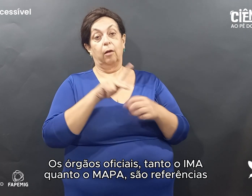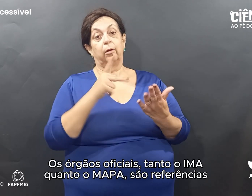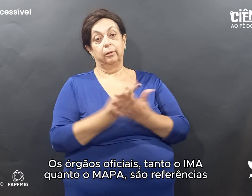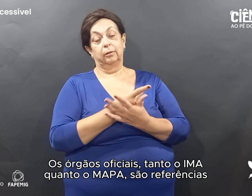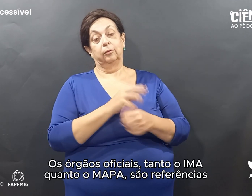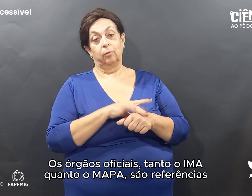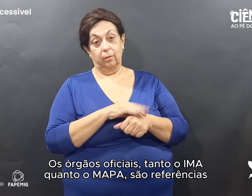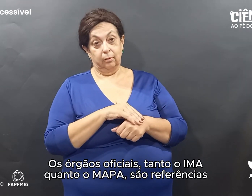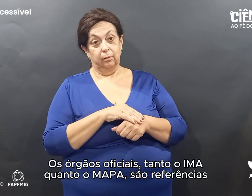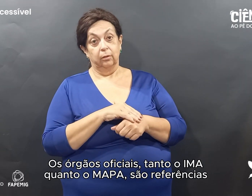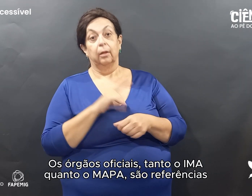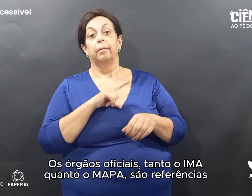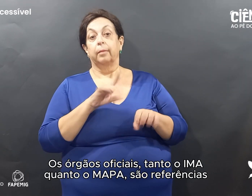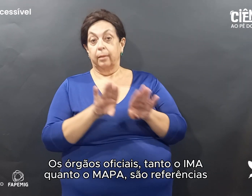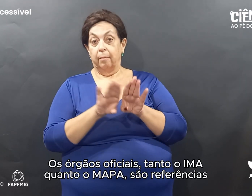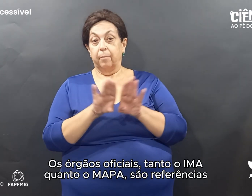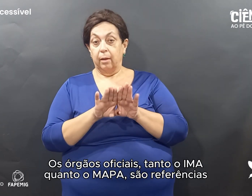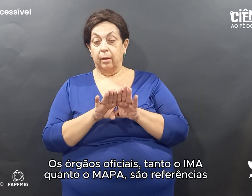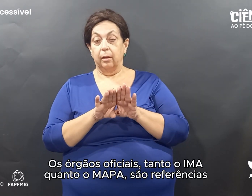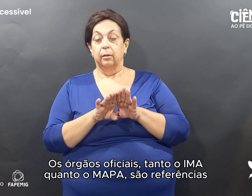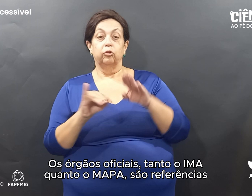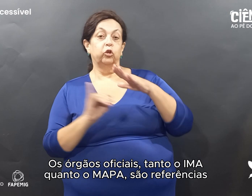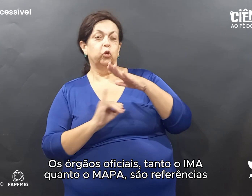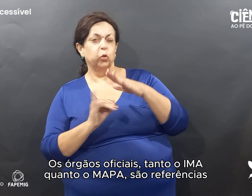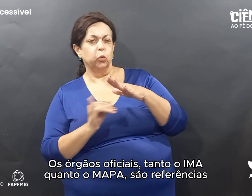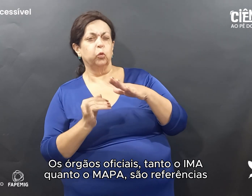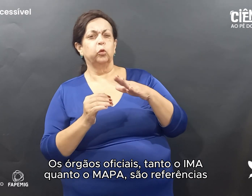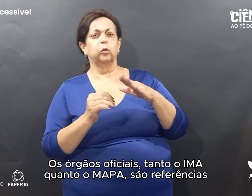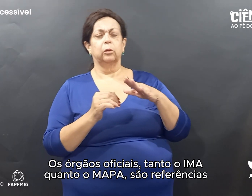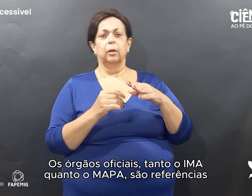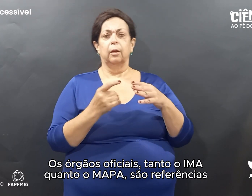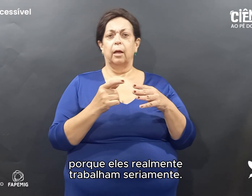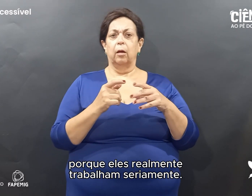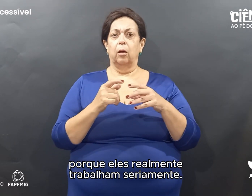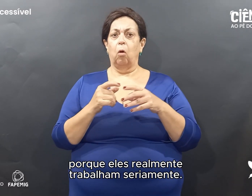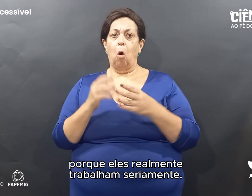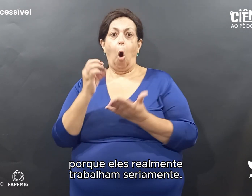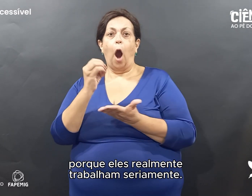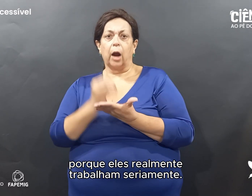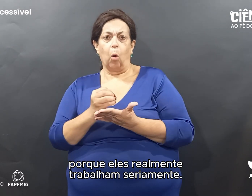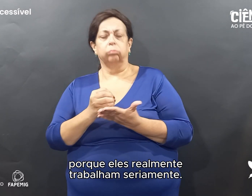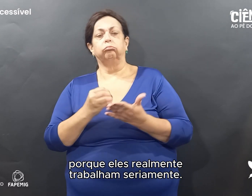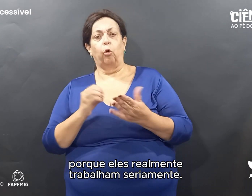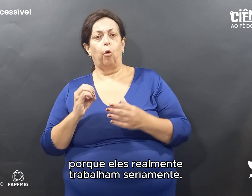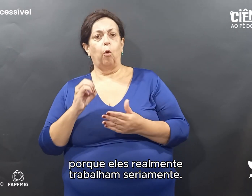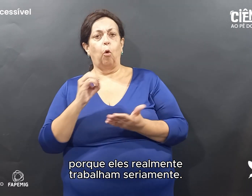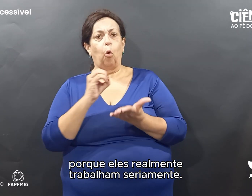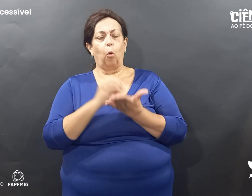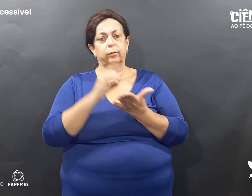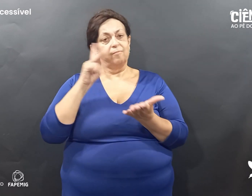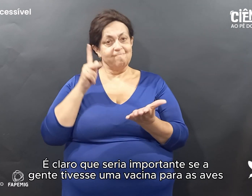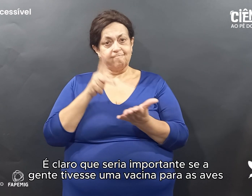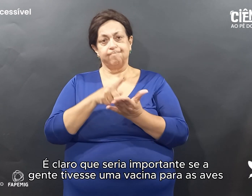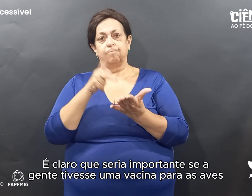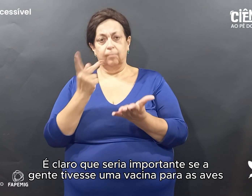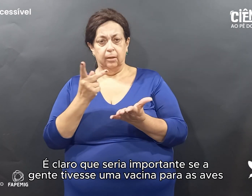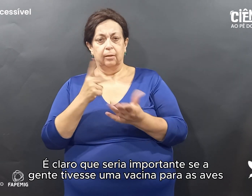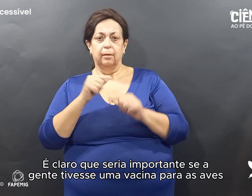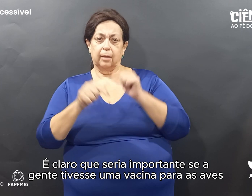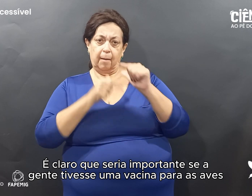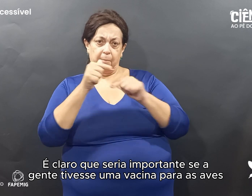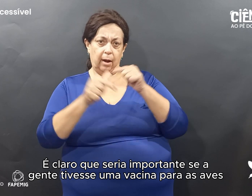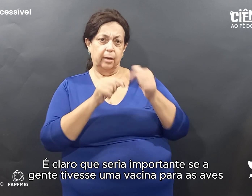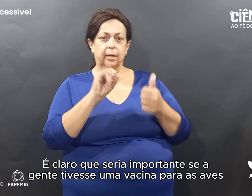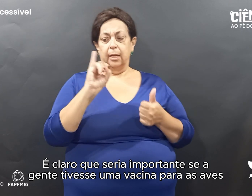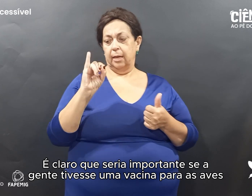órgãos oficiais, tanto o IMA quanto o MAPA, eles são referência porque eles realmente trabalham seriamente. É claro que